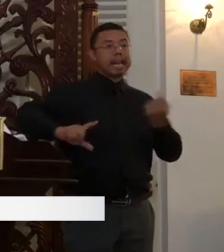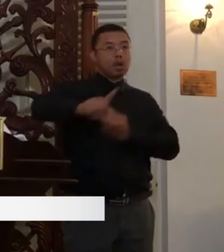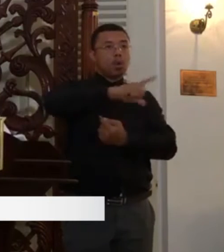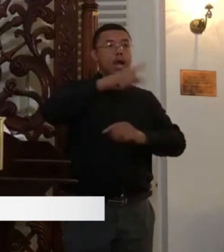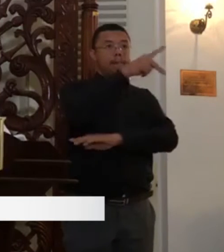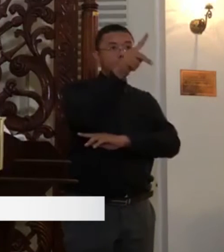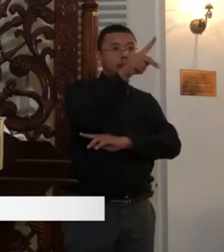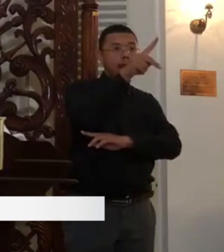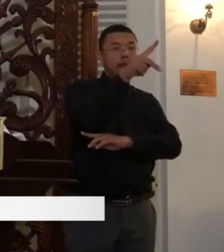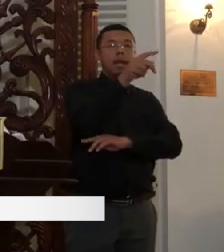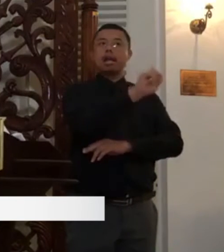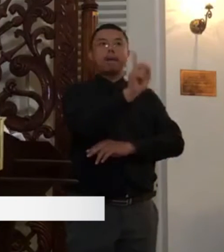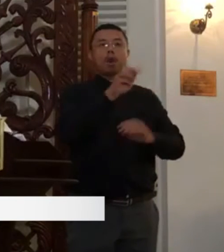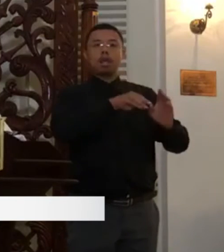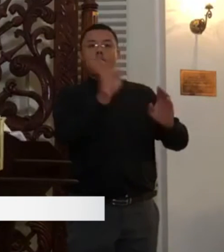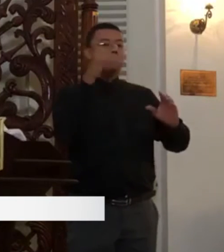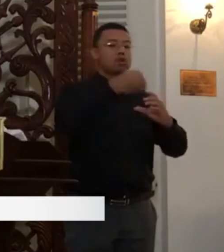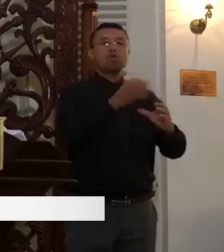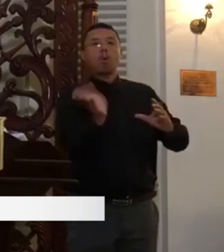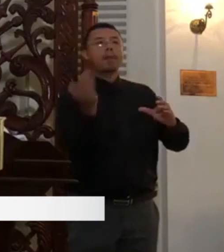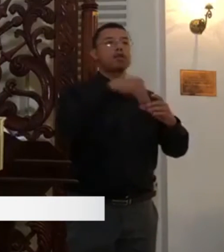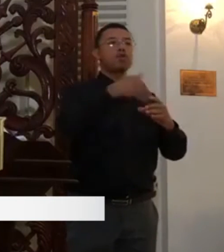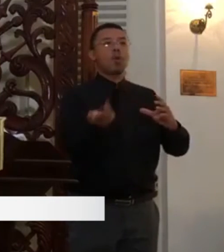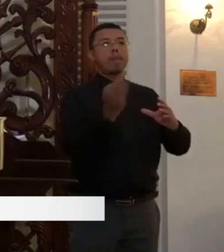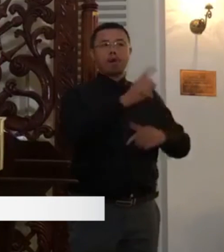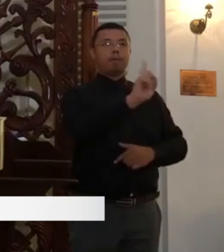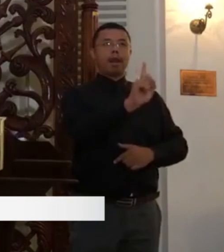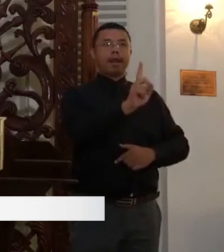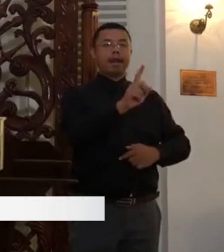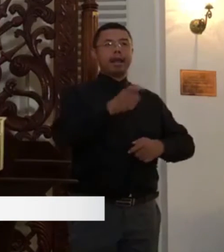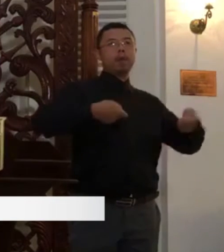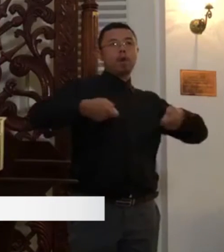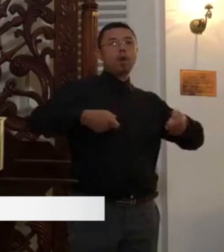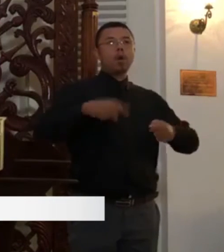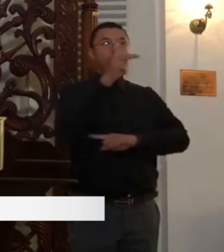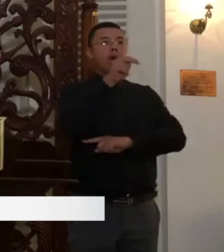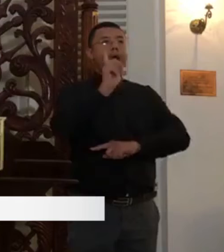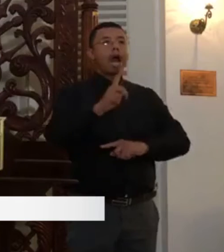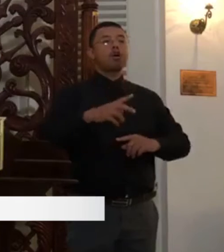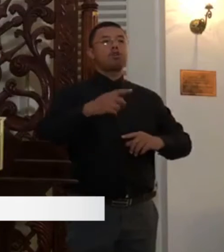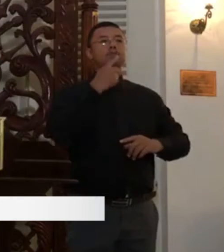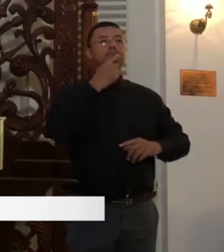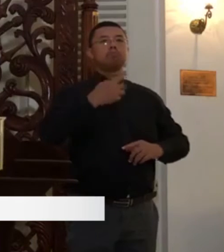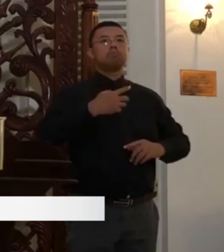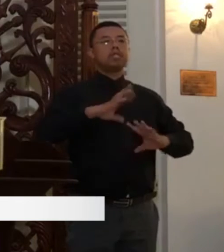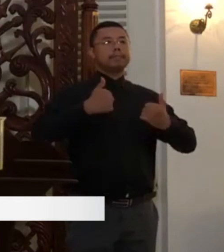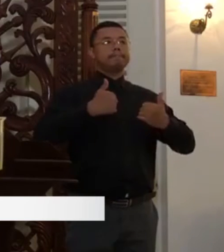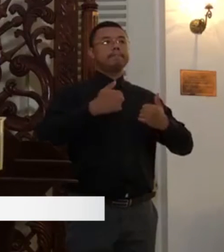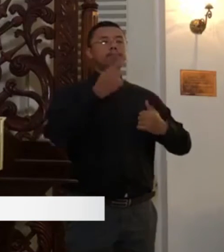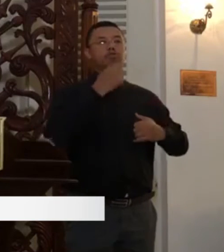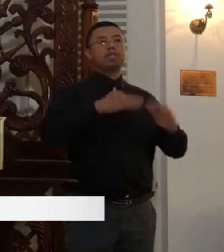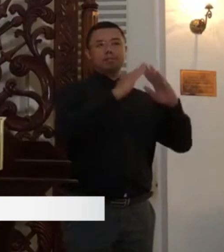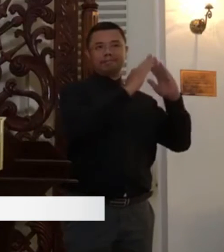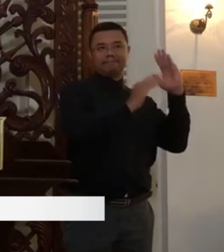proyek, dan tidak keluar masuk. Pengelola proyek memiliki kewajiban untuk menyiapkan tempat tinggal